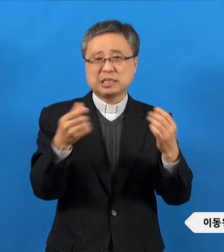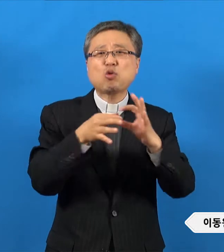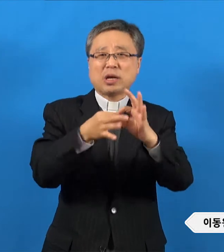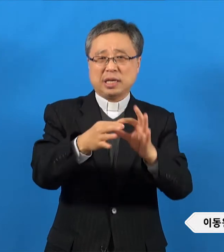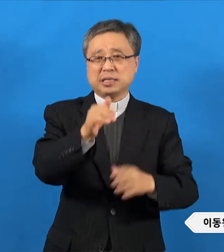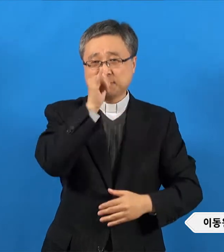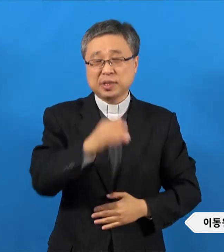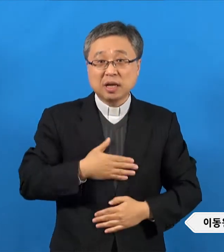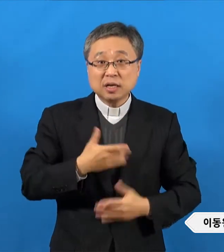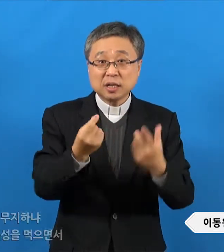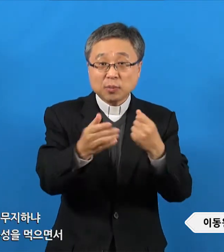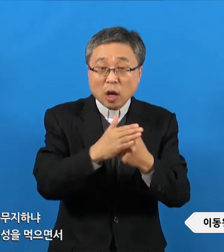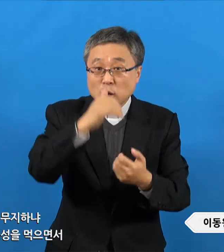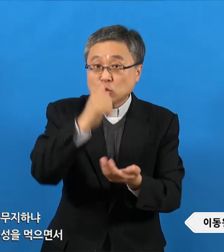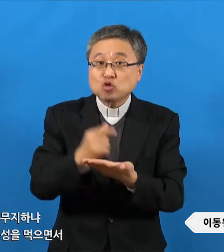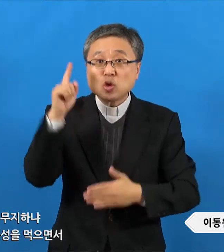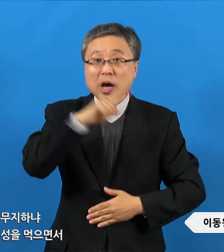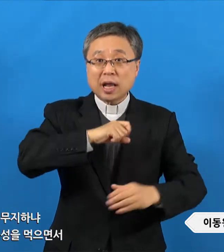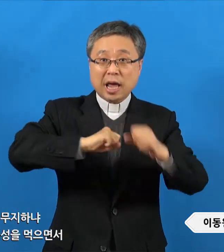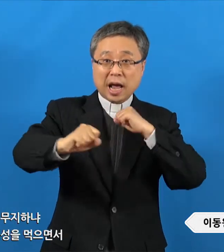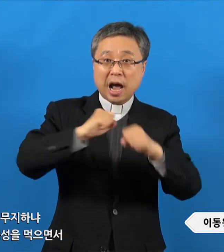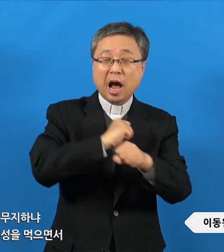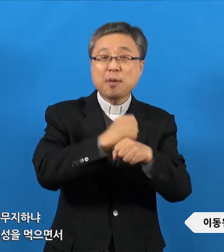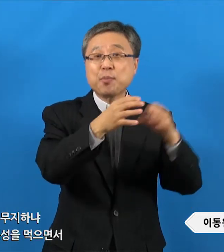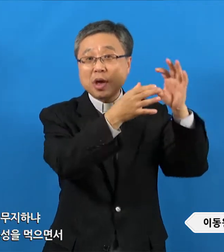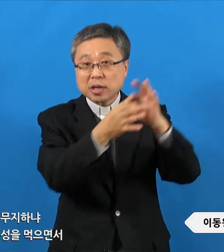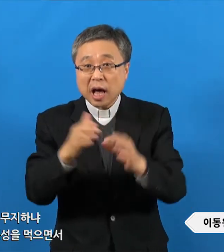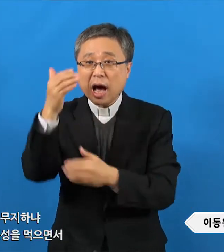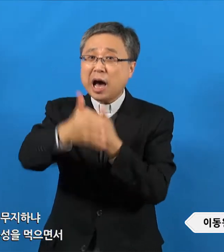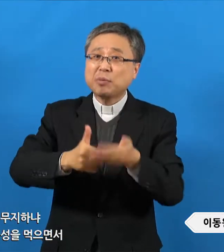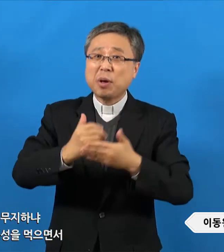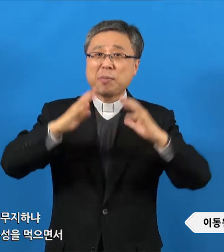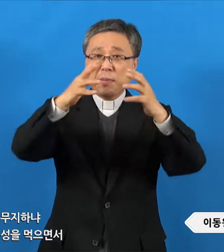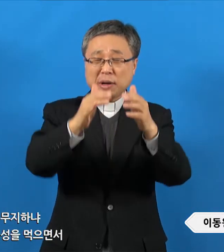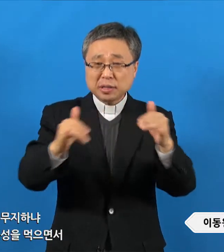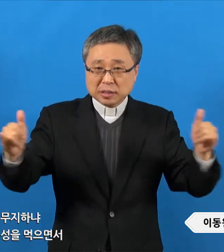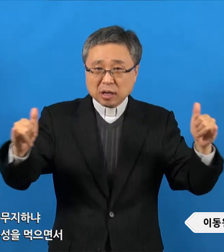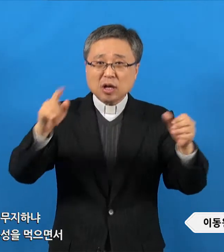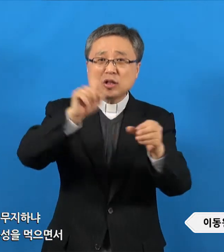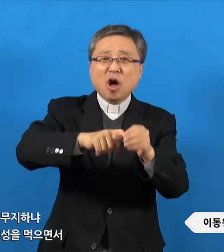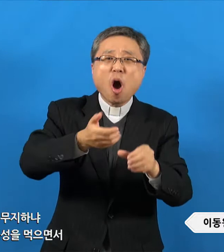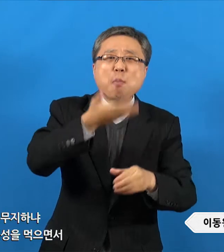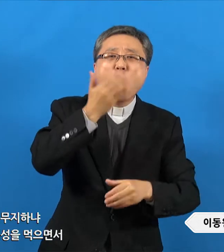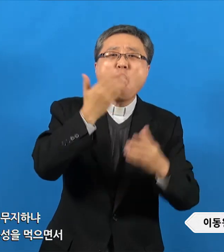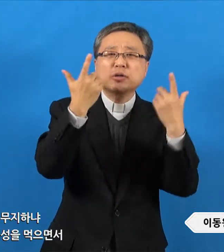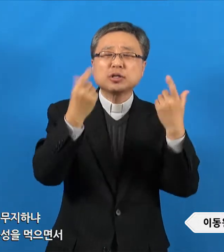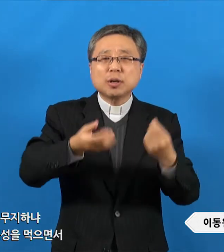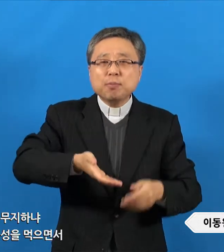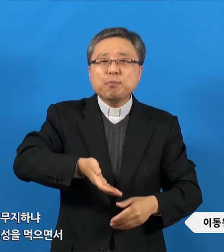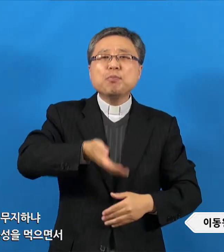4절에는 그들이 죄악을 행하면서도 하나님의 백성을 떡먹금 먹어버리고 신앙인들을